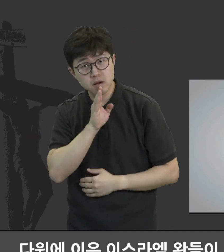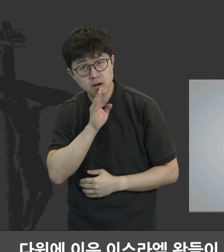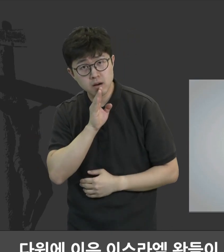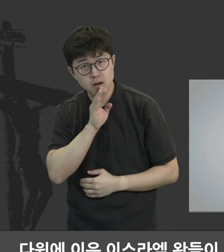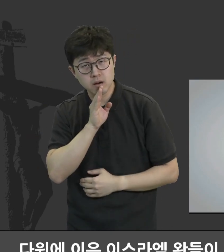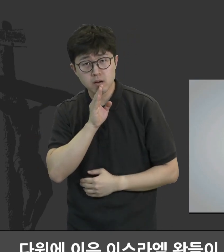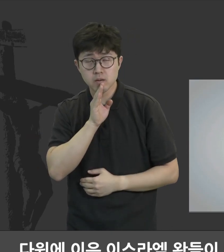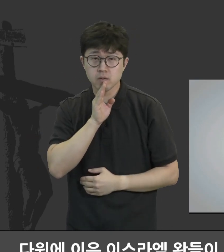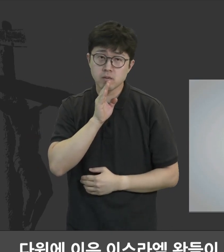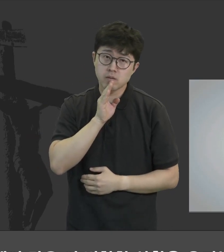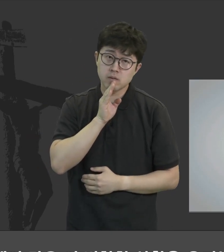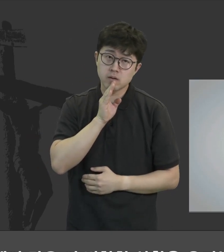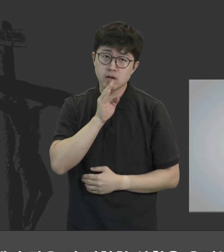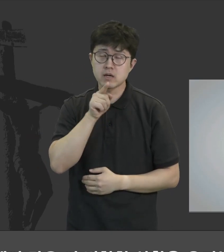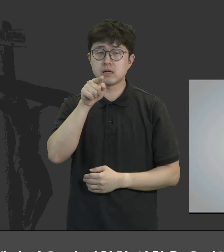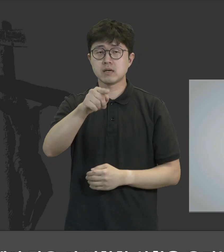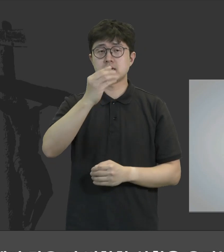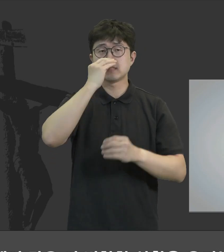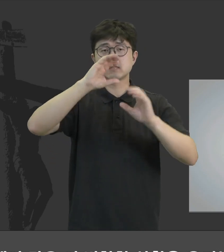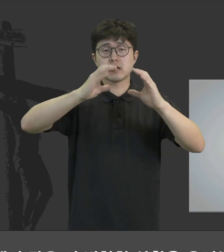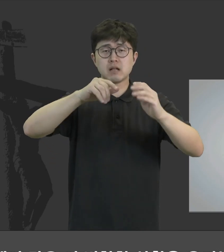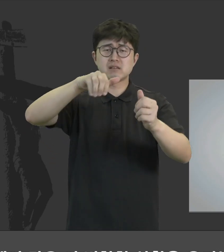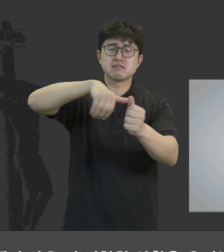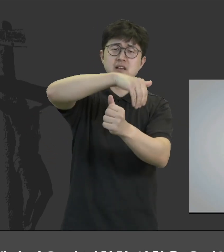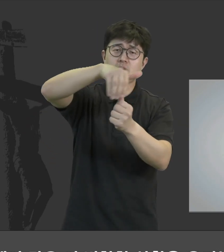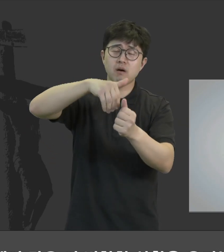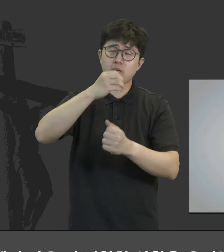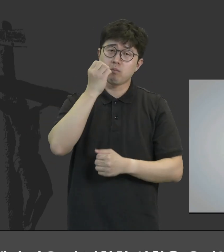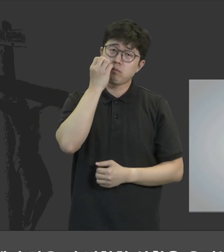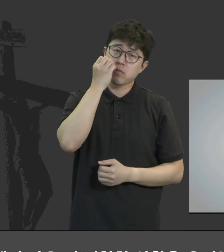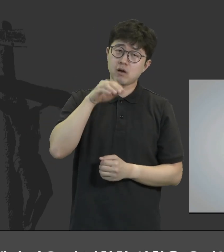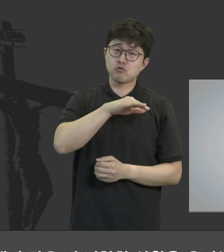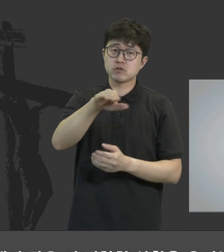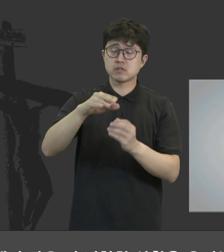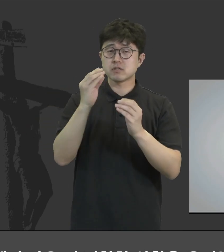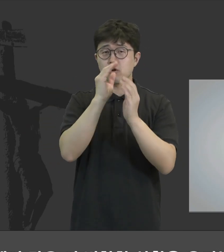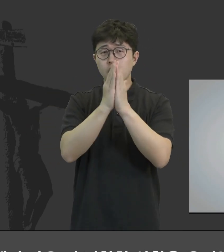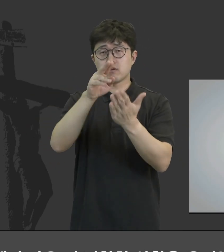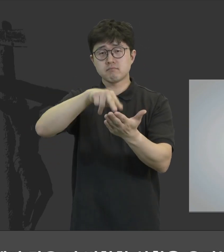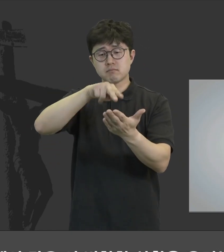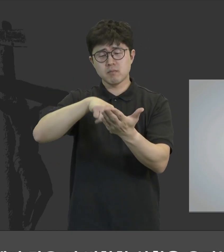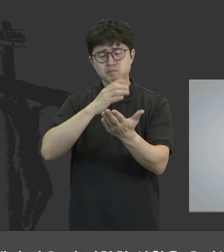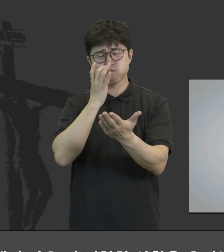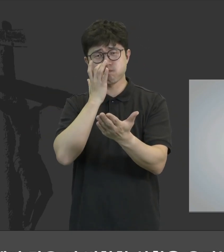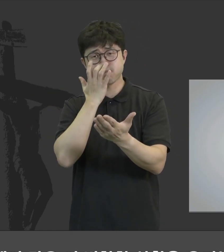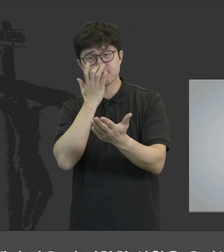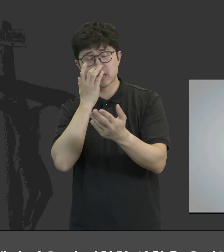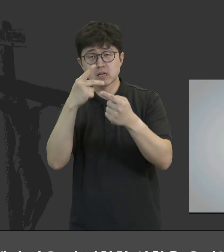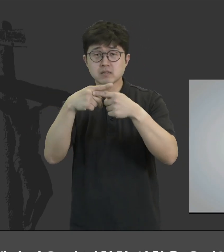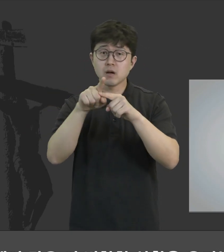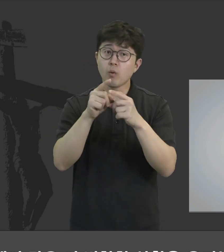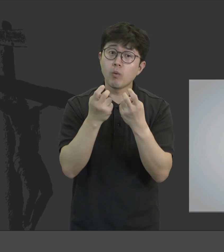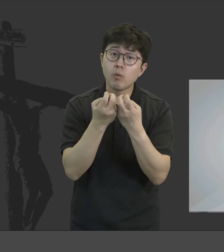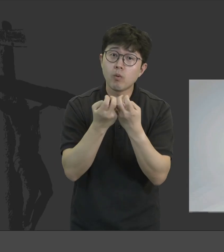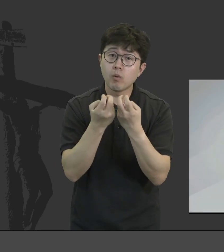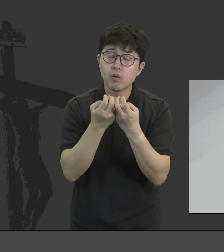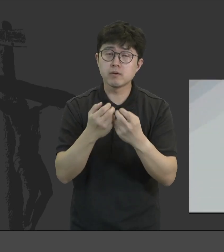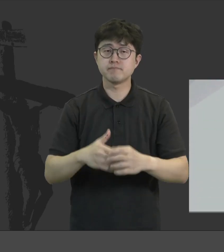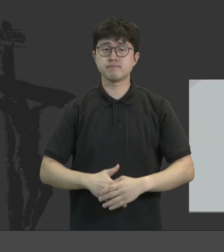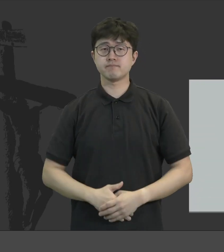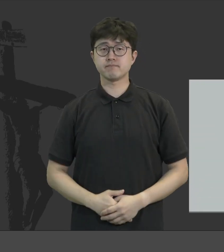것일까요? 이스라엘이 맞은 이 비참한 상황을 우리는 어떻게 이해해야 할까요?